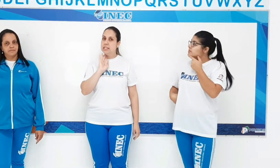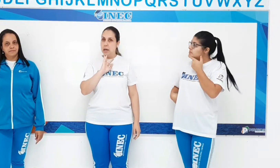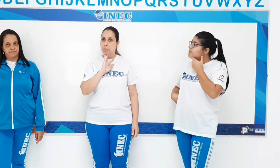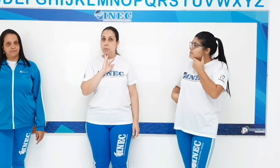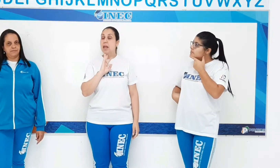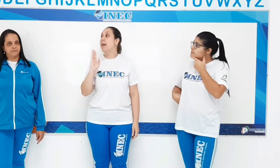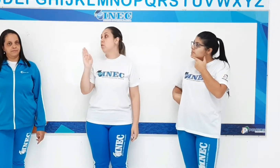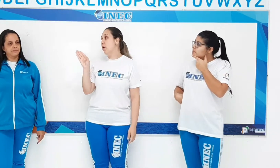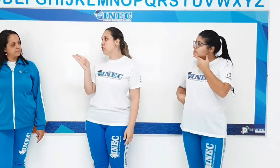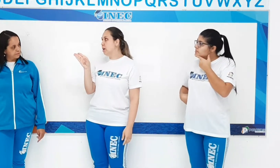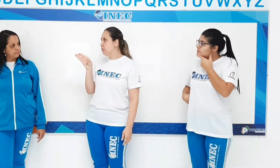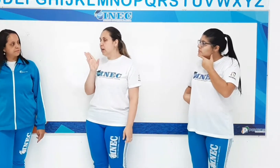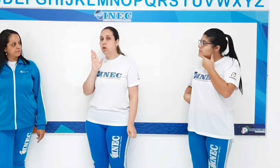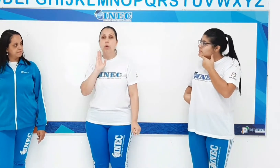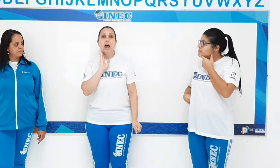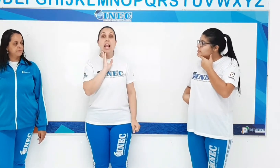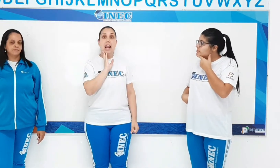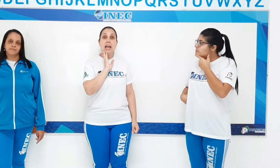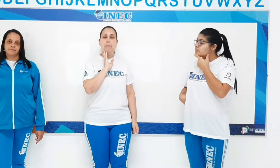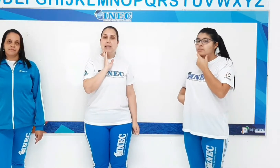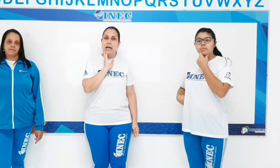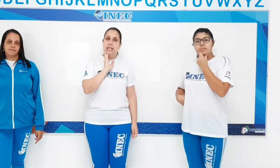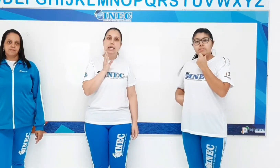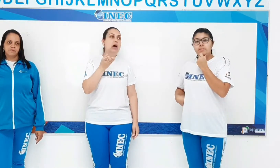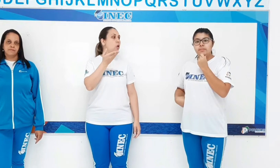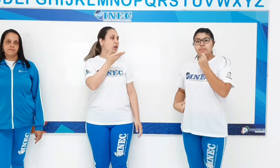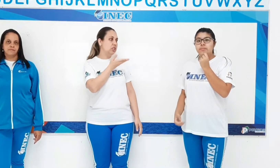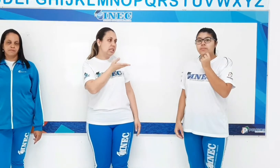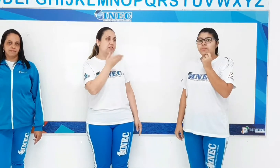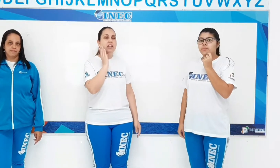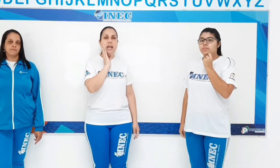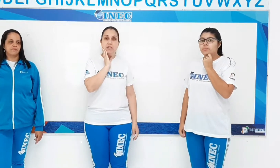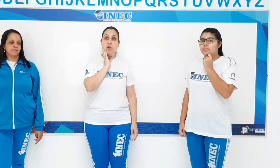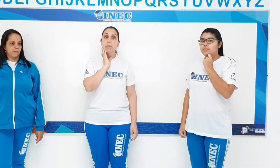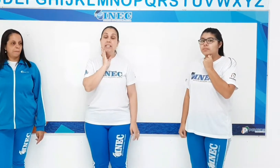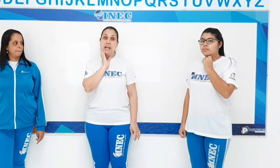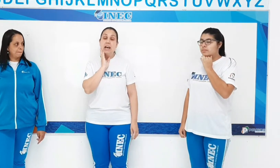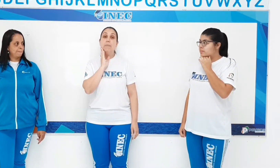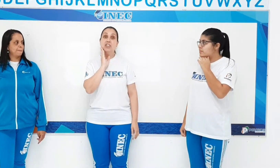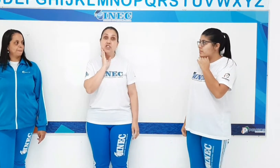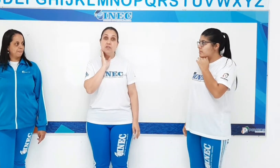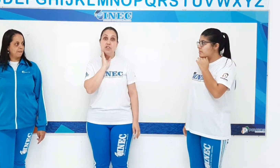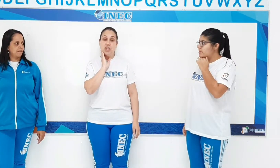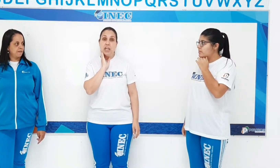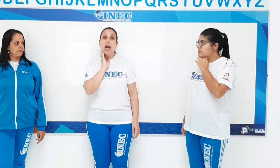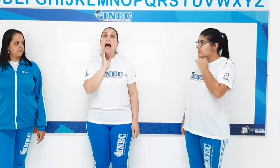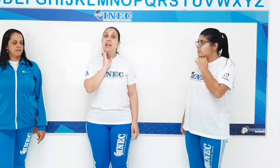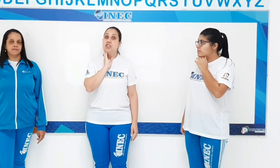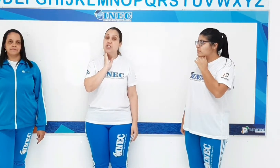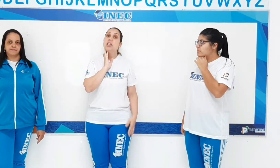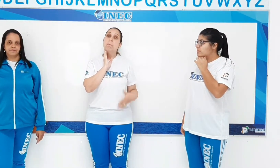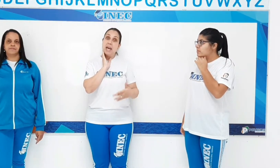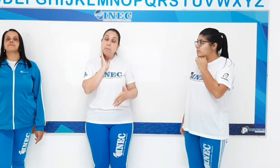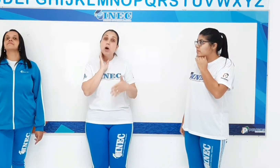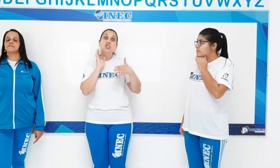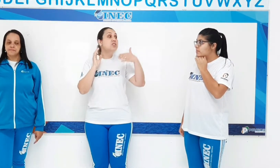um exemplo. Igual a Tia Maria falou, lá na padaria, ou a Tia Stephanie, né, que falou que passar para dividir, a